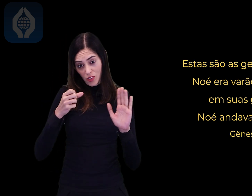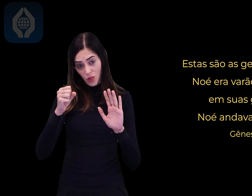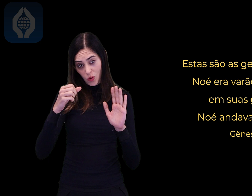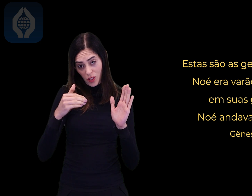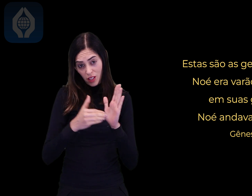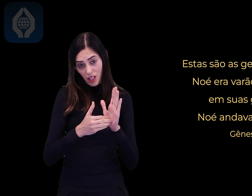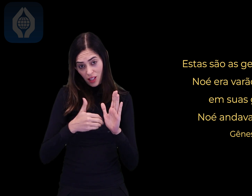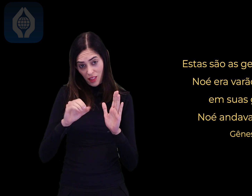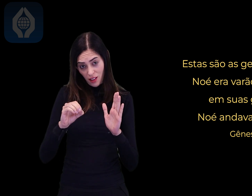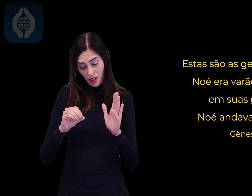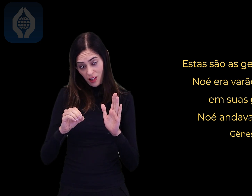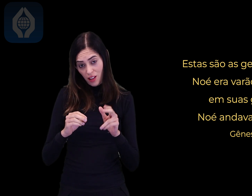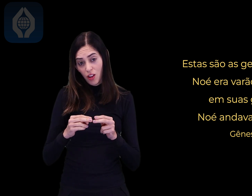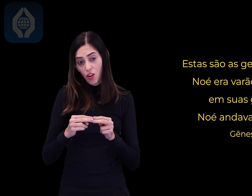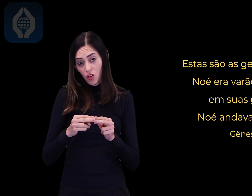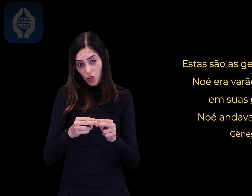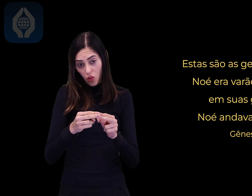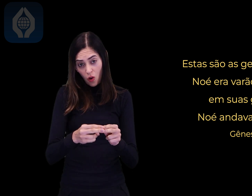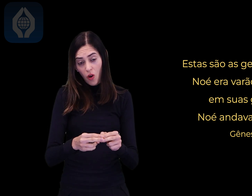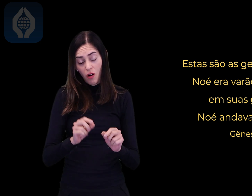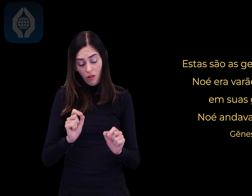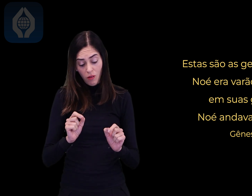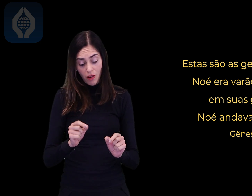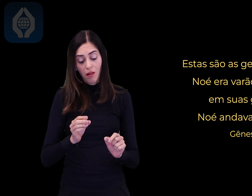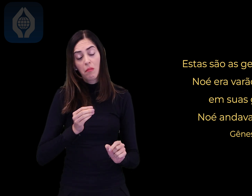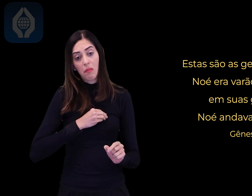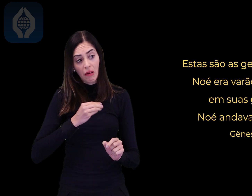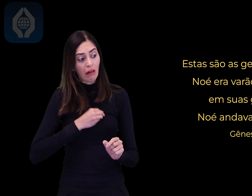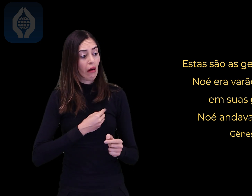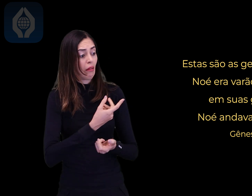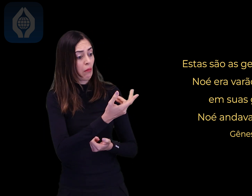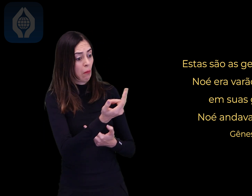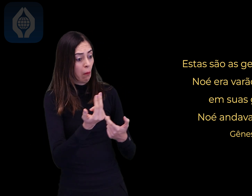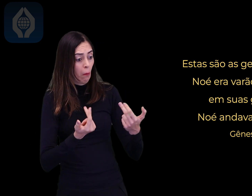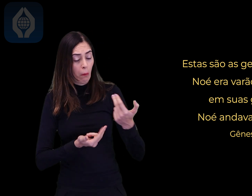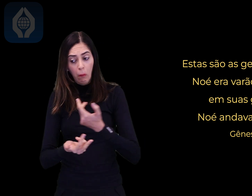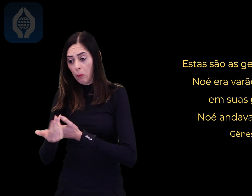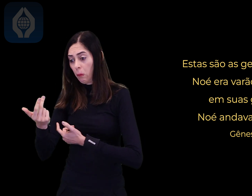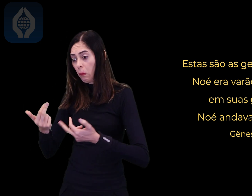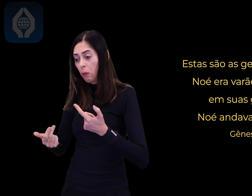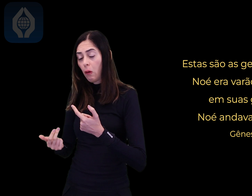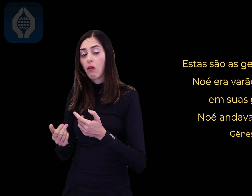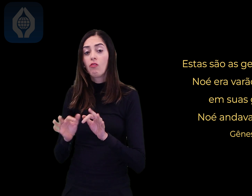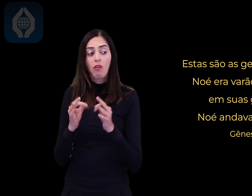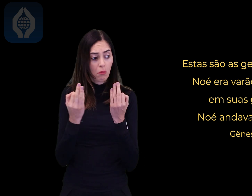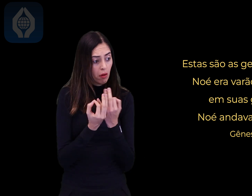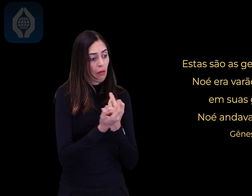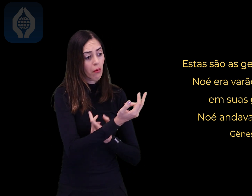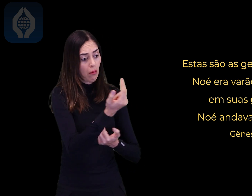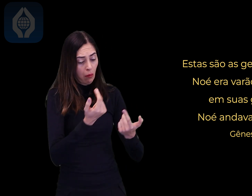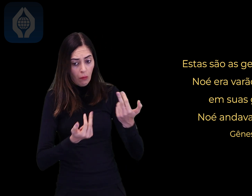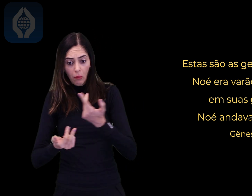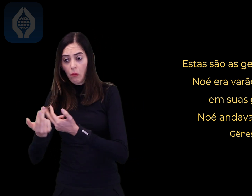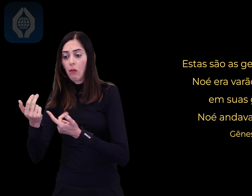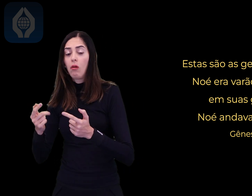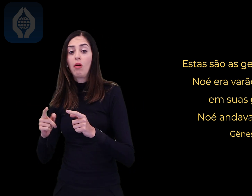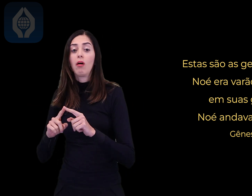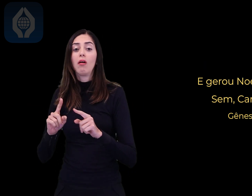nasceu pecador debaixo da influência de Satanás, igual a todos os descendentes de Adão. Noé não merecia ser salvo por Deus.